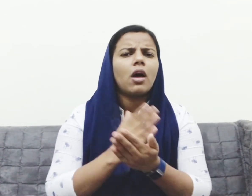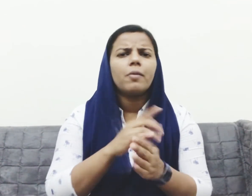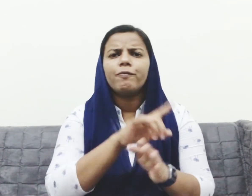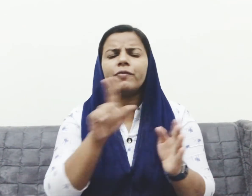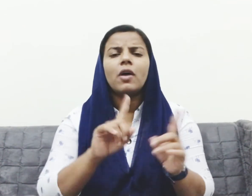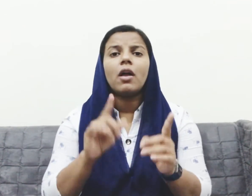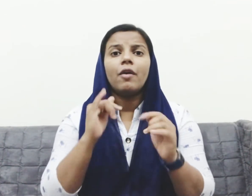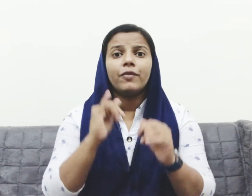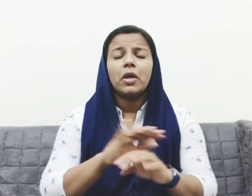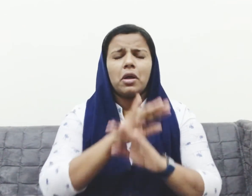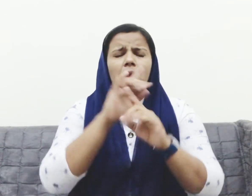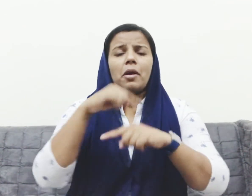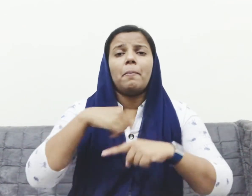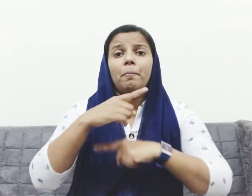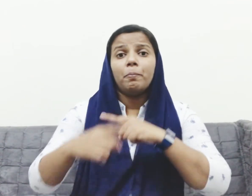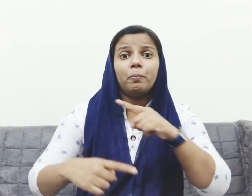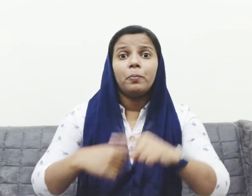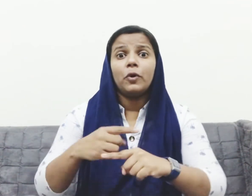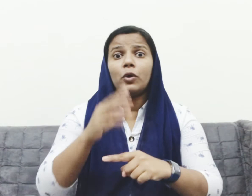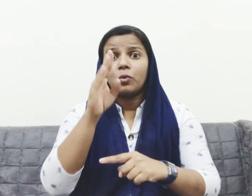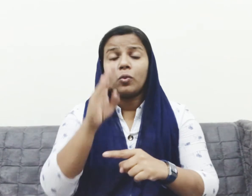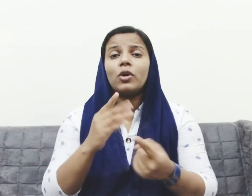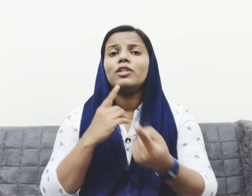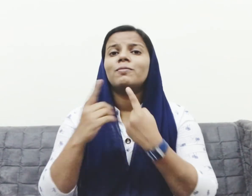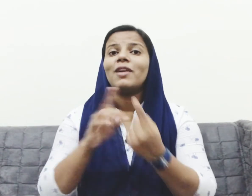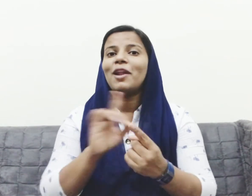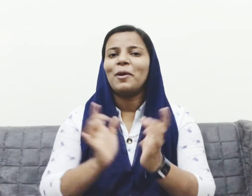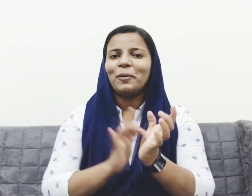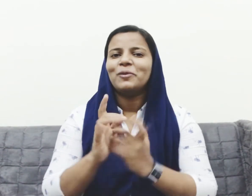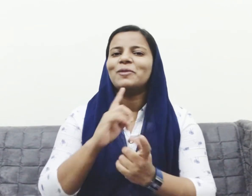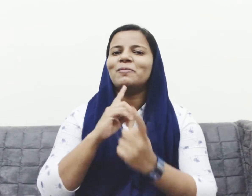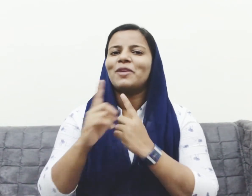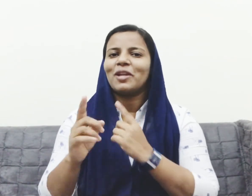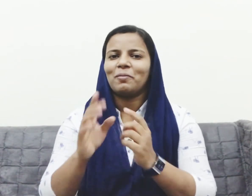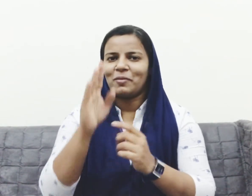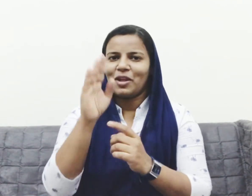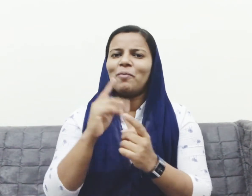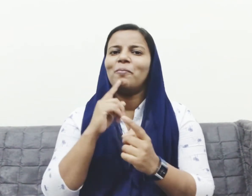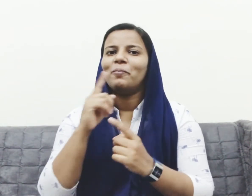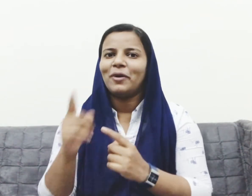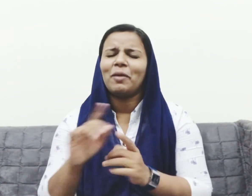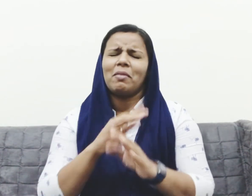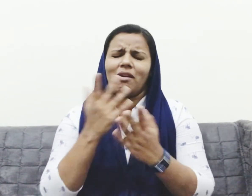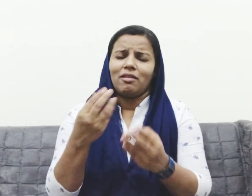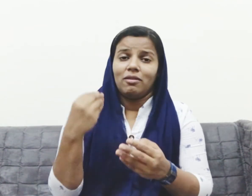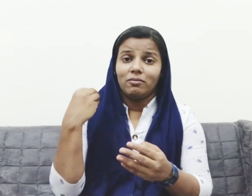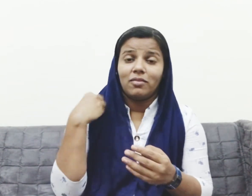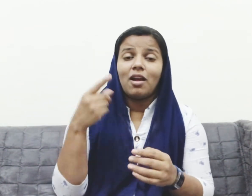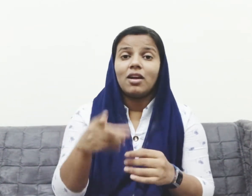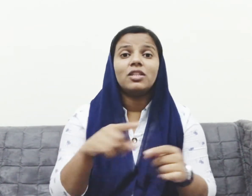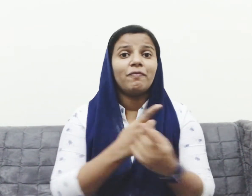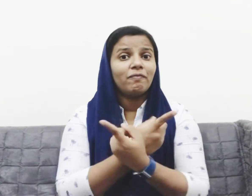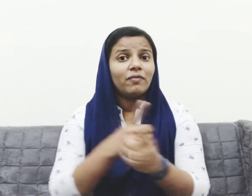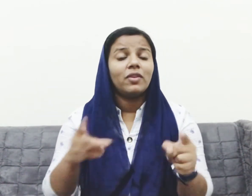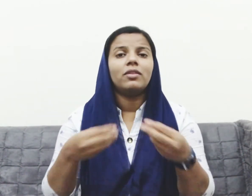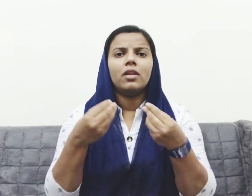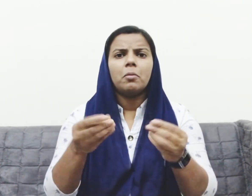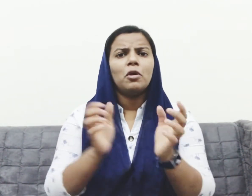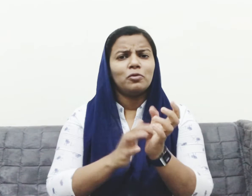പക്ഷപാതം ചെയ്യുവാൻ സദാ ജീവിക്കുന്നവനാകിയാൽ അവരെ എന്നാ ചെയ്യും? പൂർണ്ണമായി വിടുവിപ്പാൻ ശക്തന. ഏത് വിഷയമാണോ അതിനകത്തുനിന്ന് വിടുവിപ്പാൻ ഈ